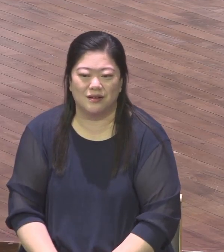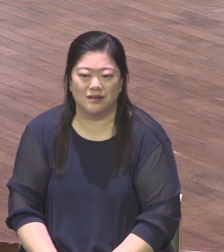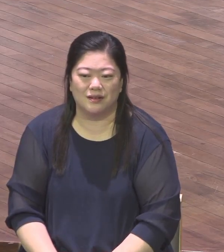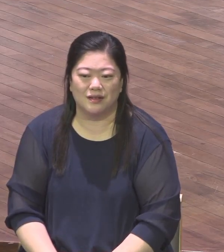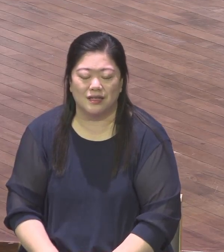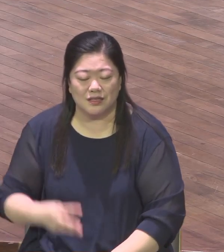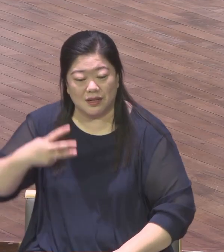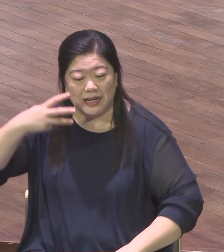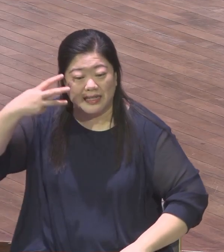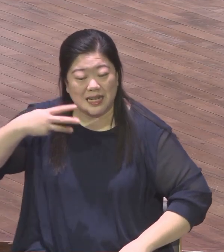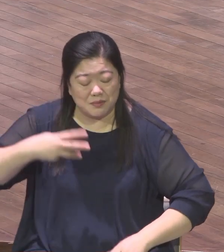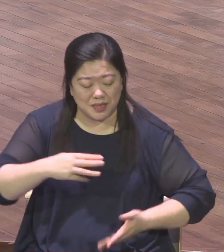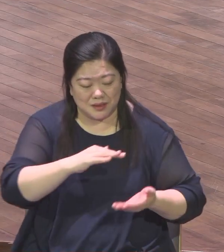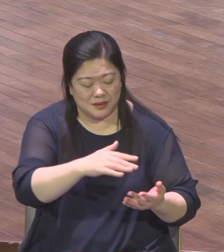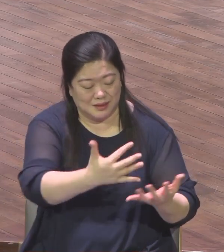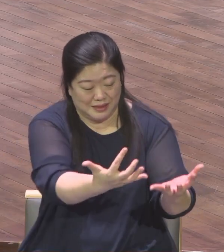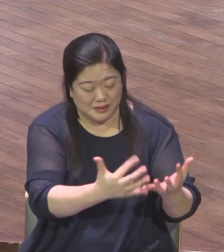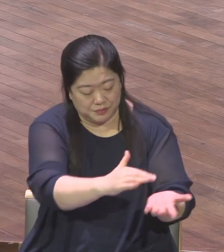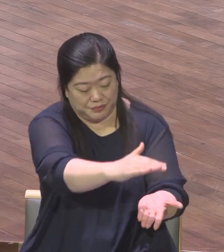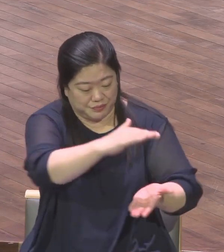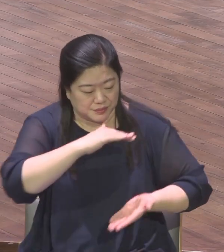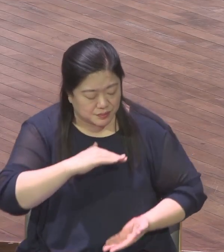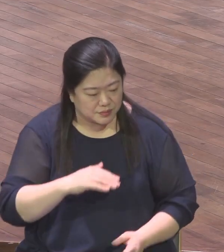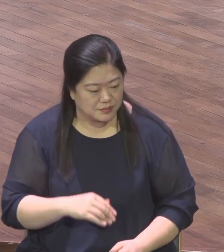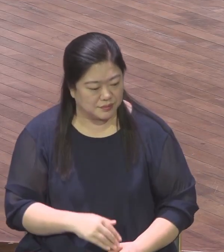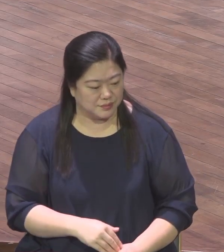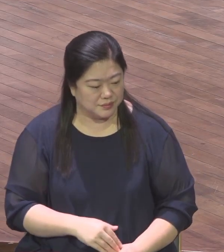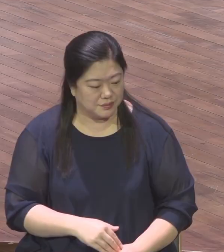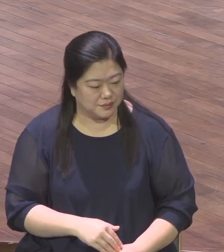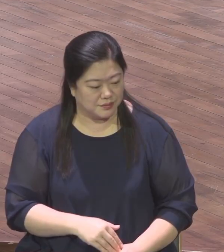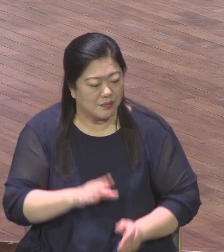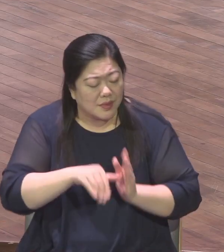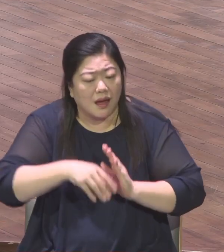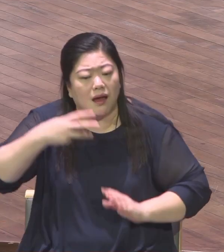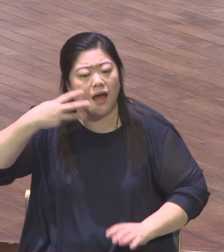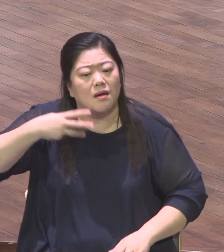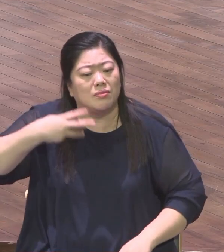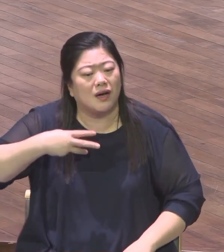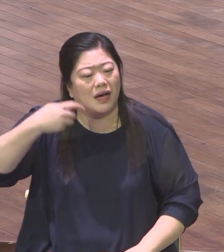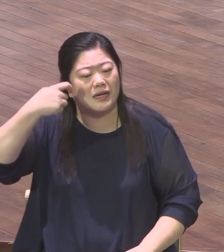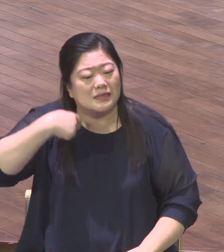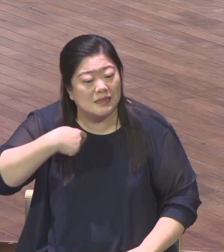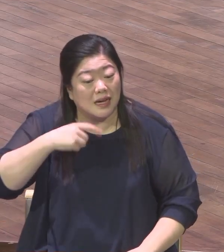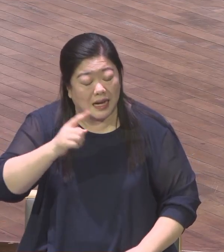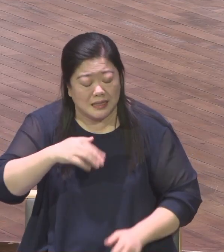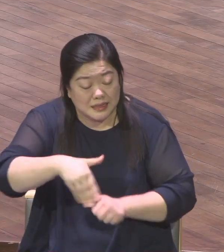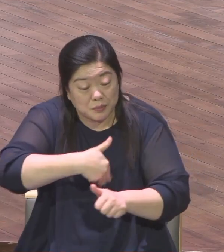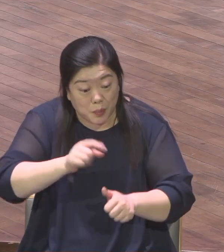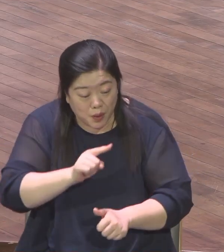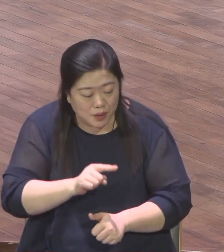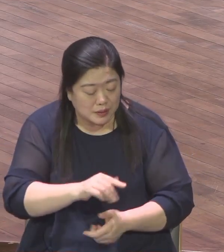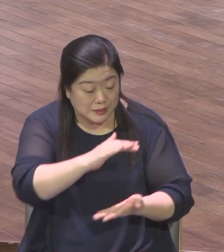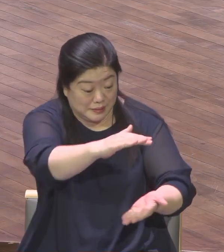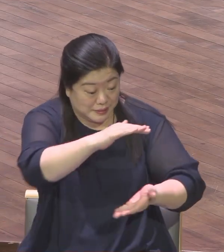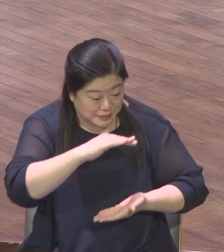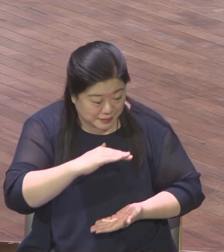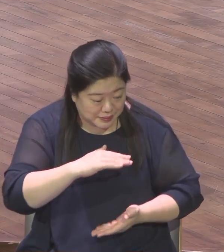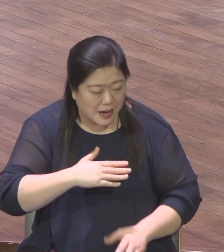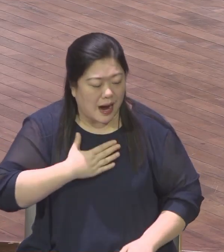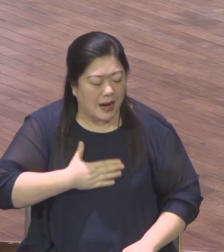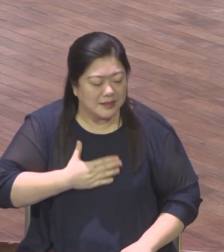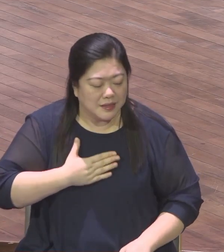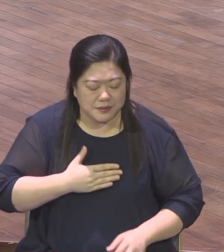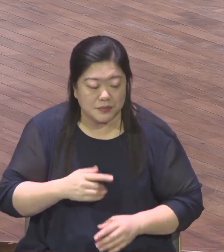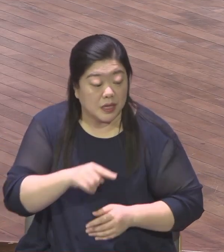이건 이제 에레미야에게 부탁을 한 겁니다. 이때 에레미야가 하나님께 기도를 하고 응답이 그러면